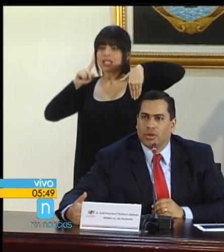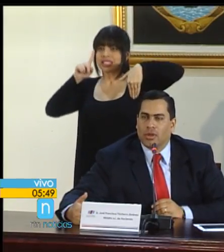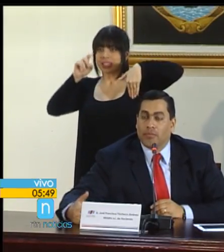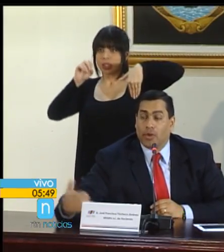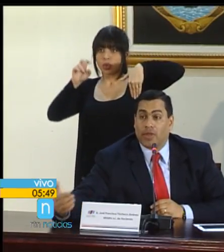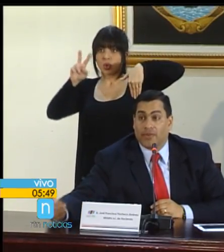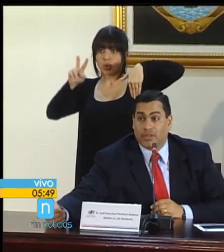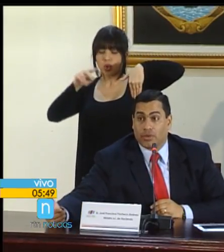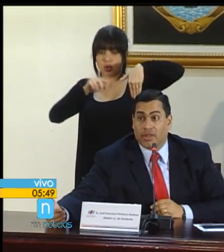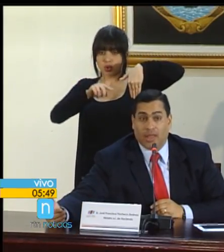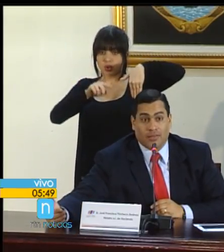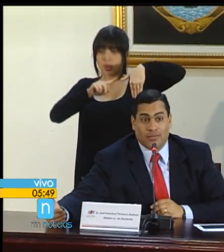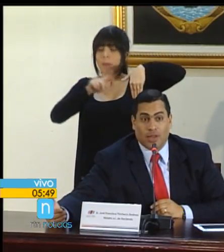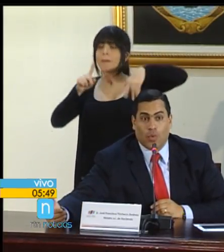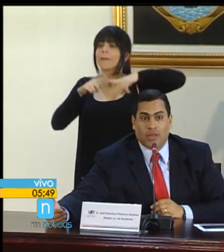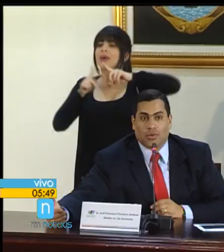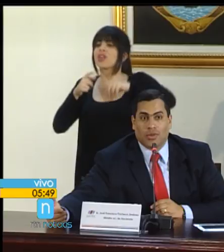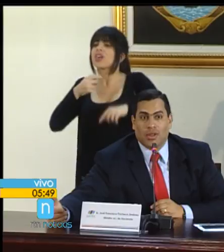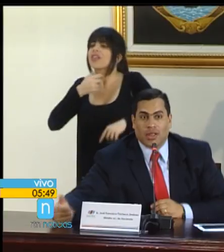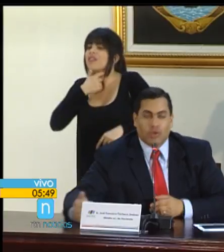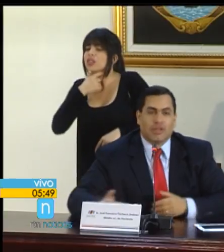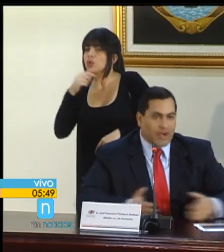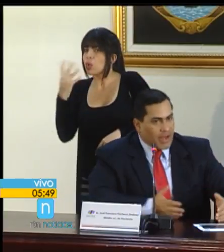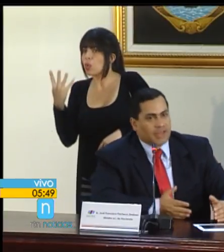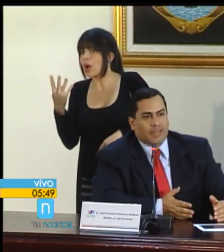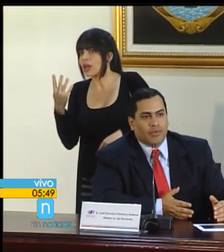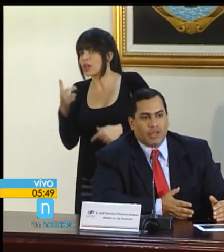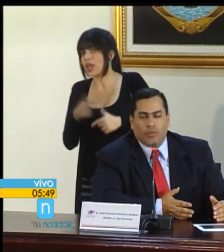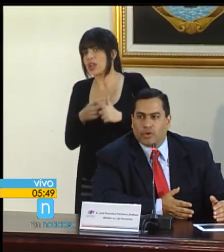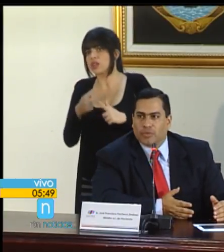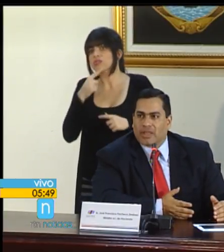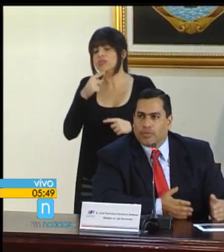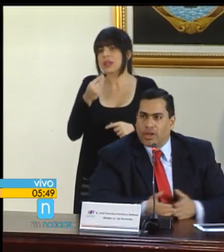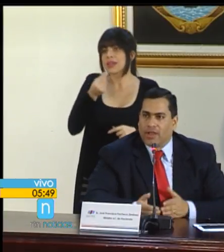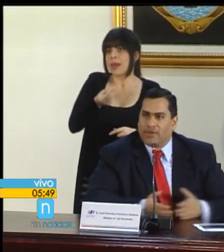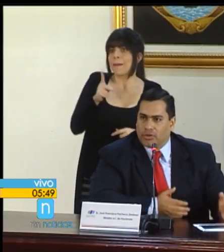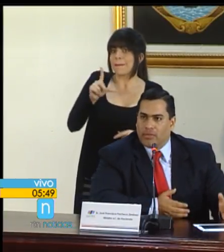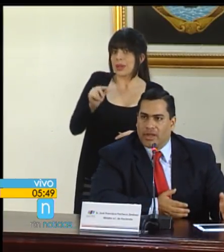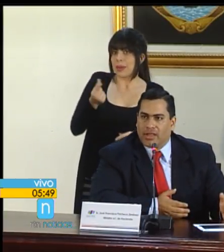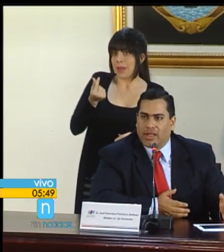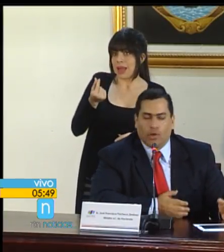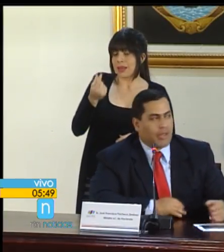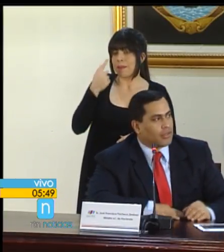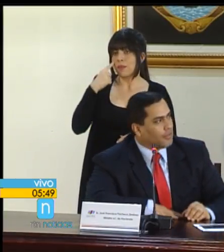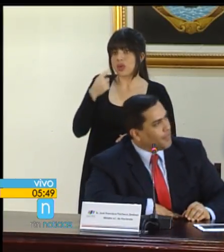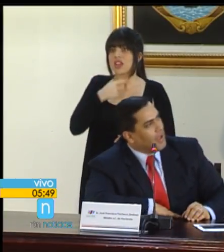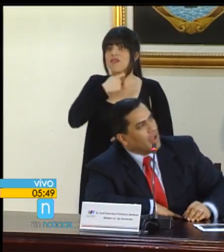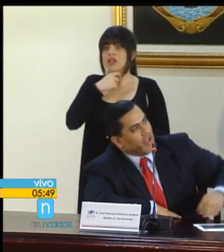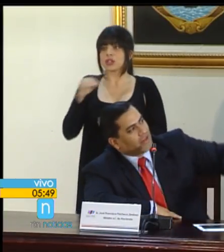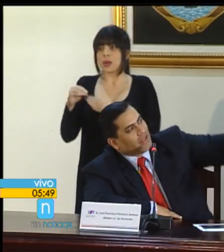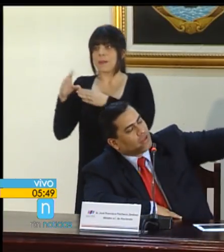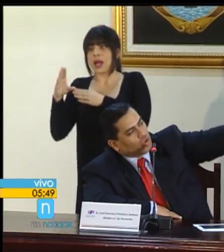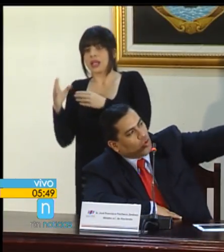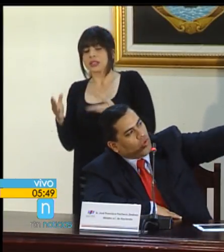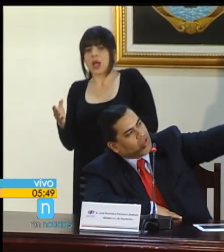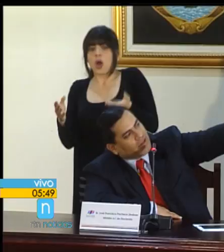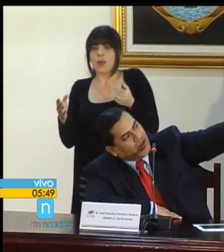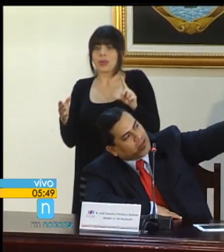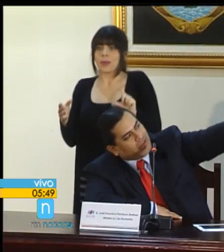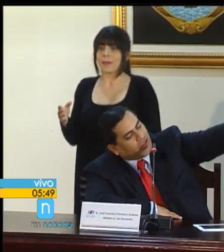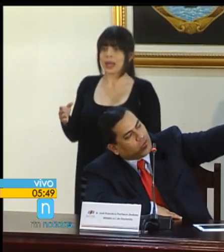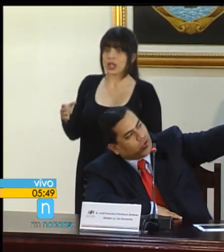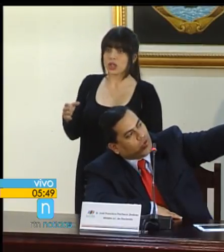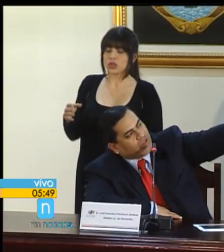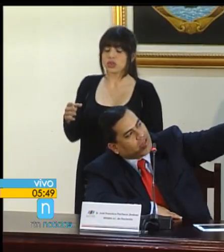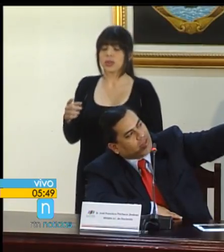102, pero la inflación es de 4, entonces en realidad les estamos dando menos plata porque la inflación es más grande que el aumento. Y están todas